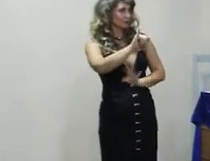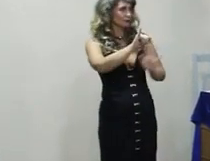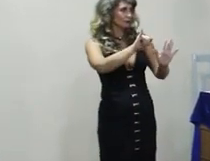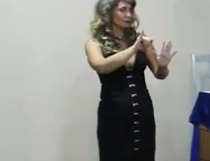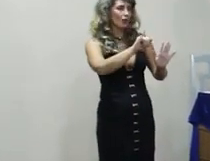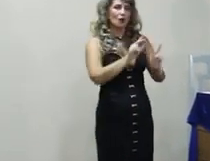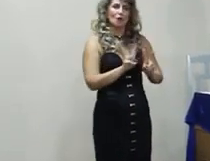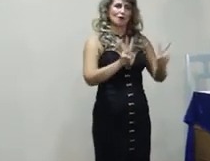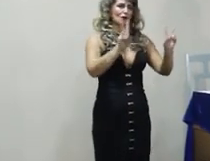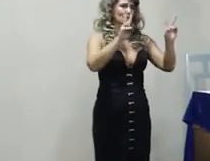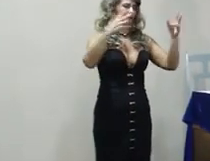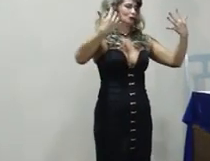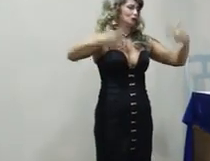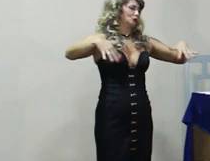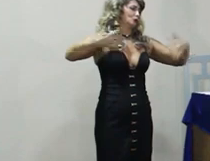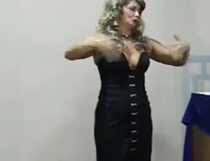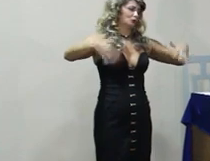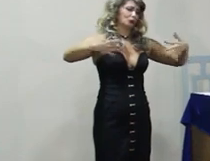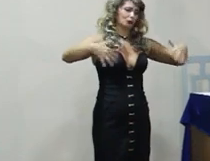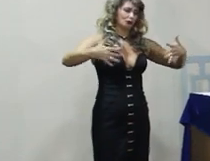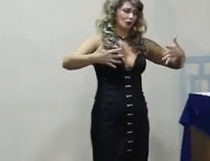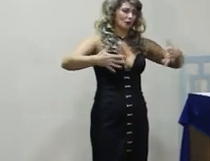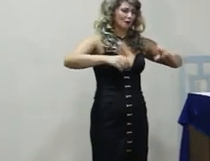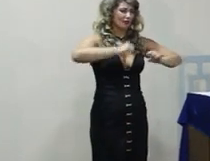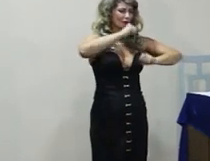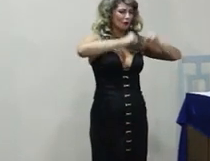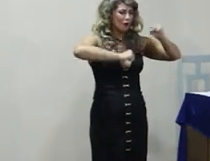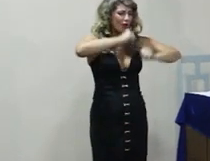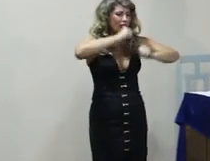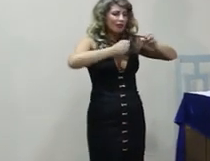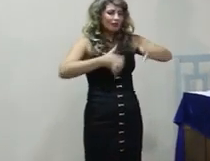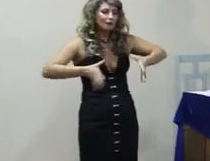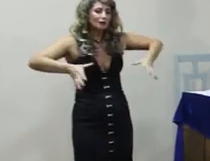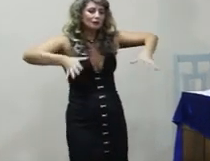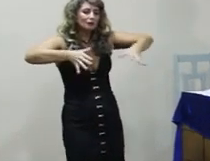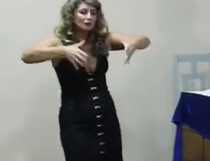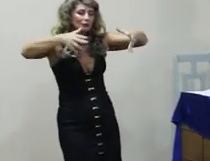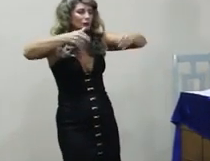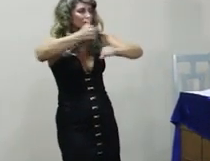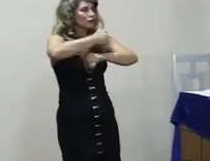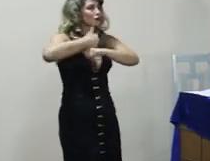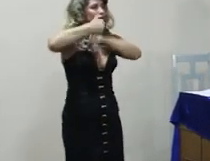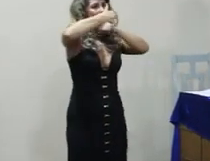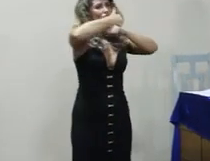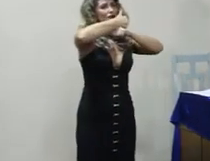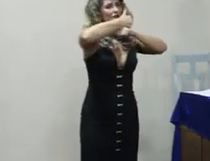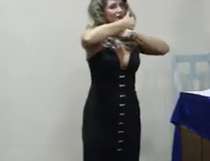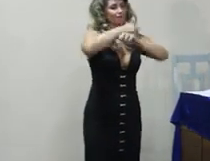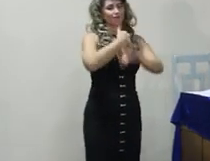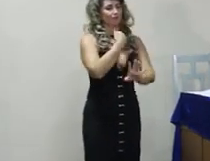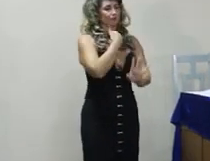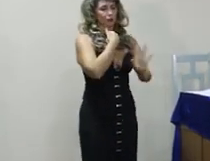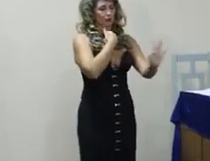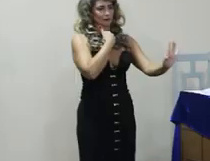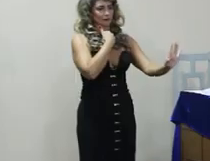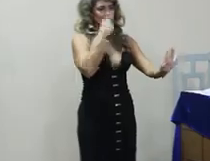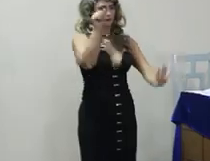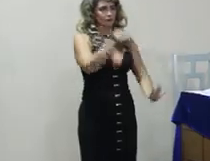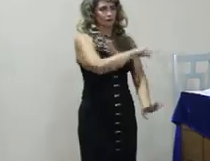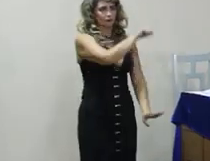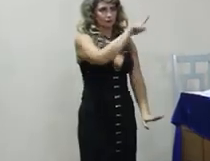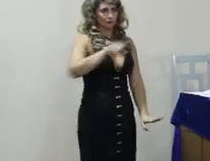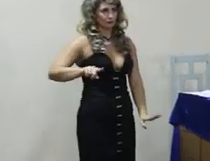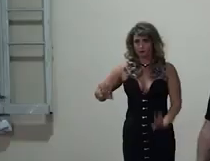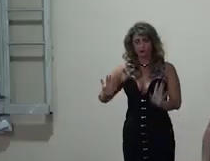O valor do equipamento que vocês vão ter e os profissionais que vão ter. Então, era inviável aquele